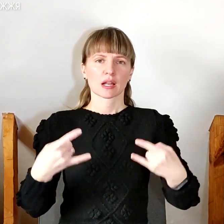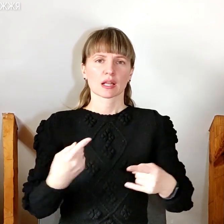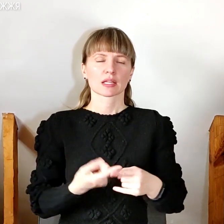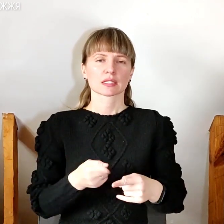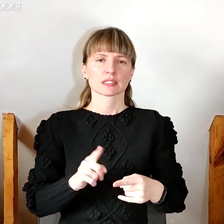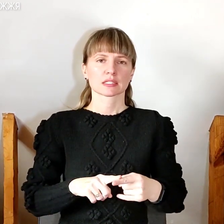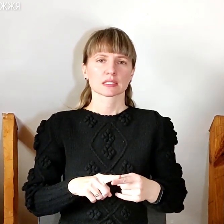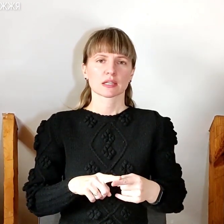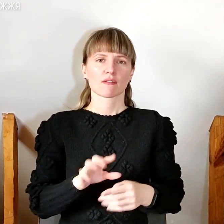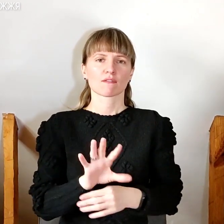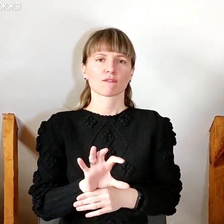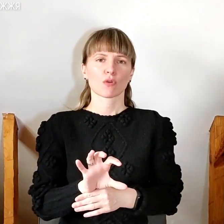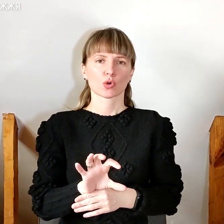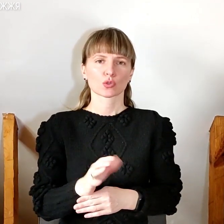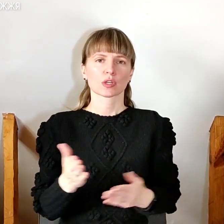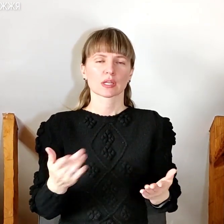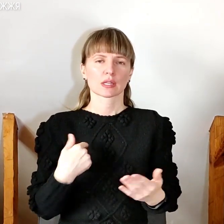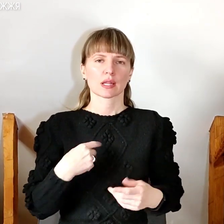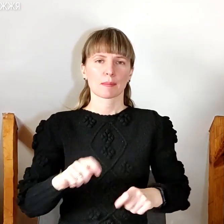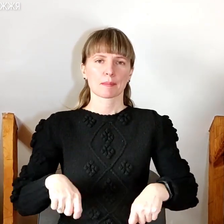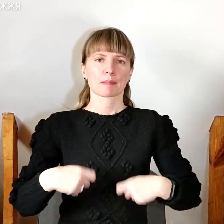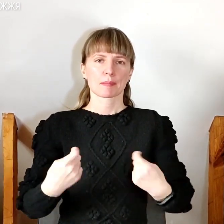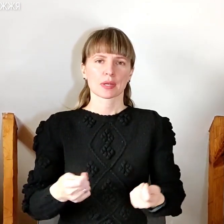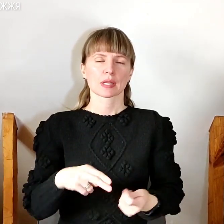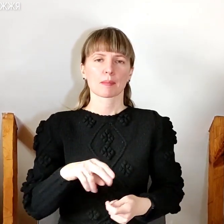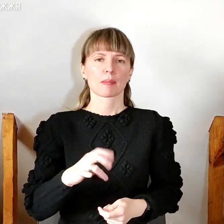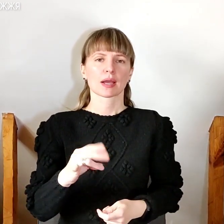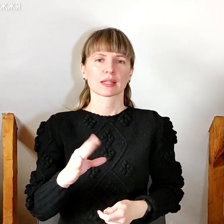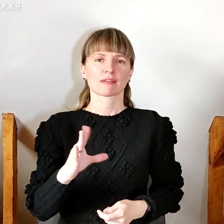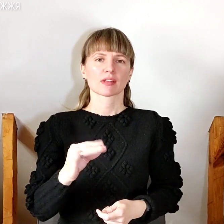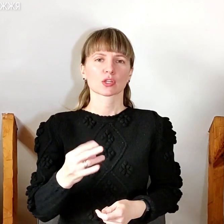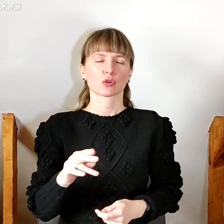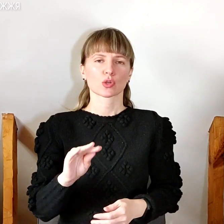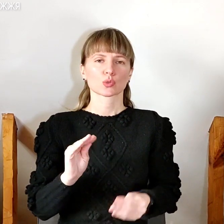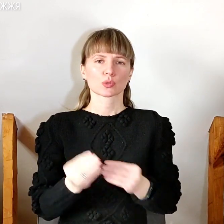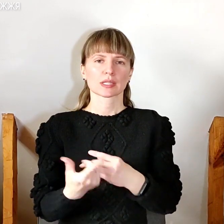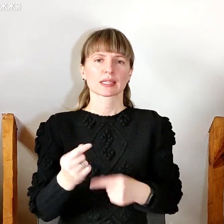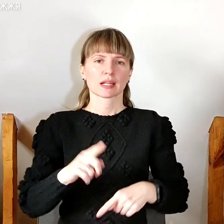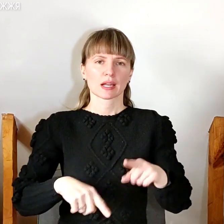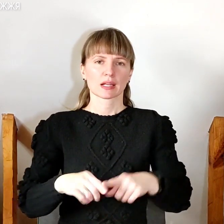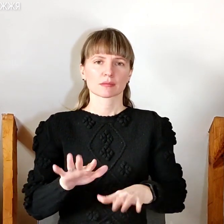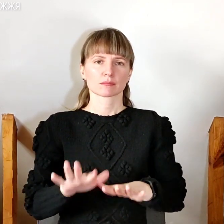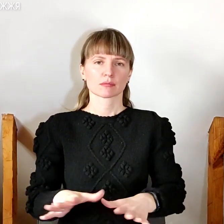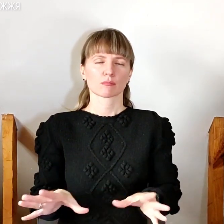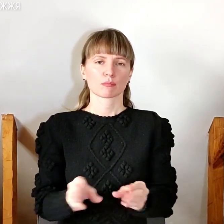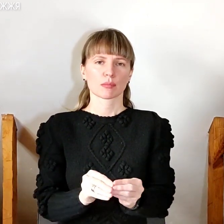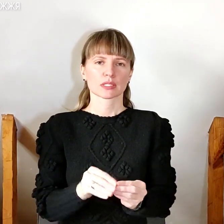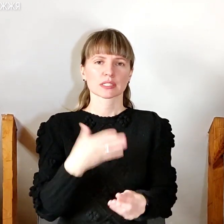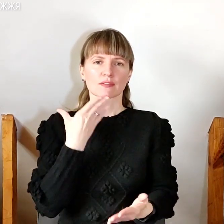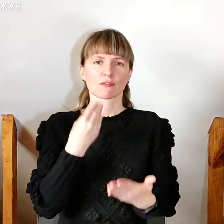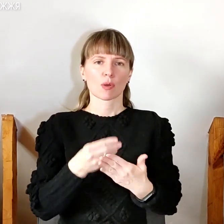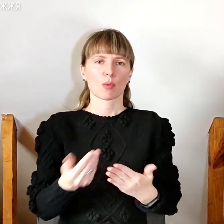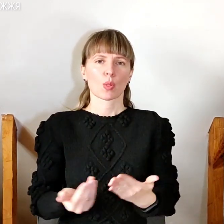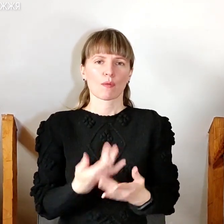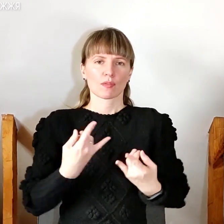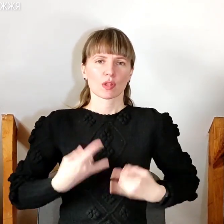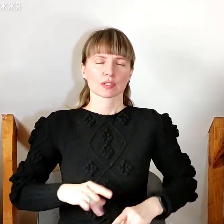безпосередньо фото, які нам передала пані Вікторія, з укриттів, де батьки перебувають разом зі своїми новонародженими дітьми. Тож далі